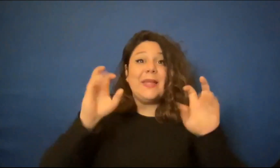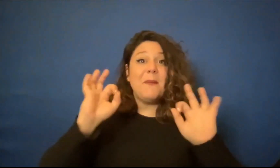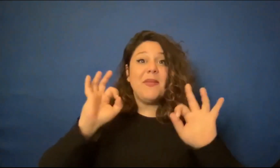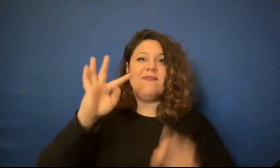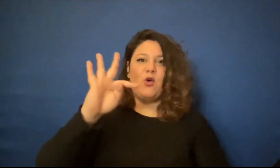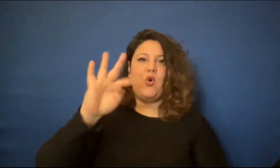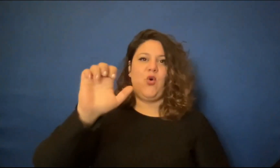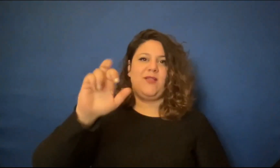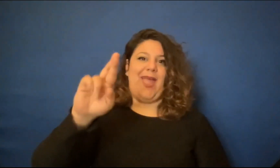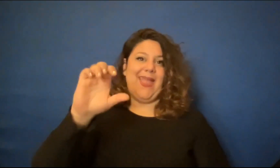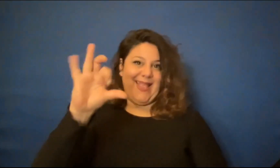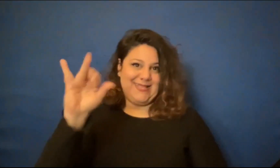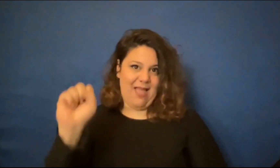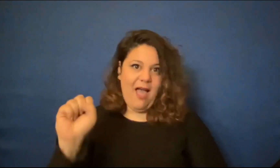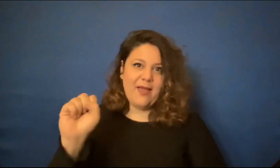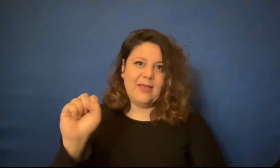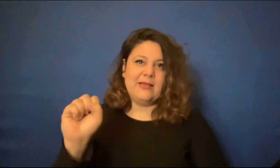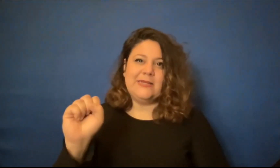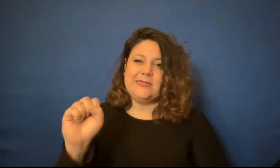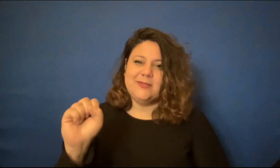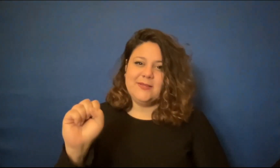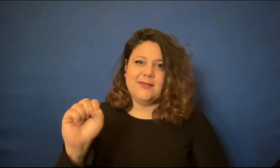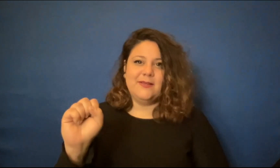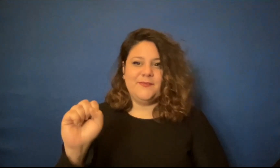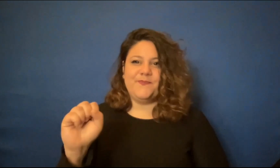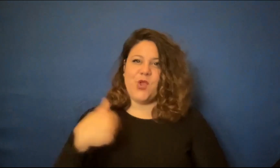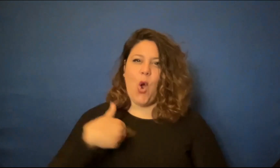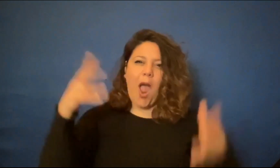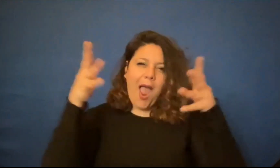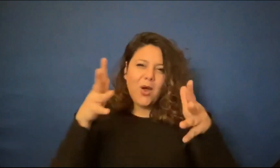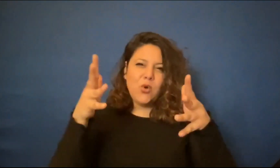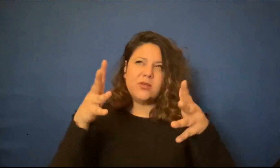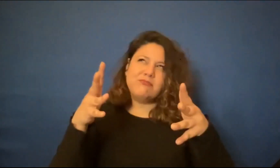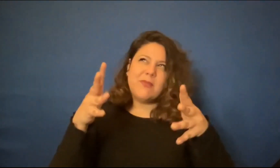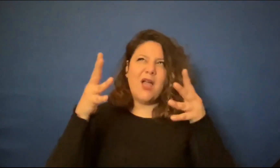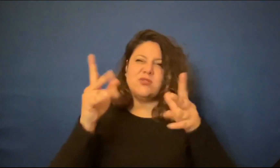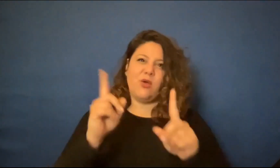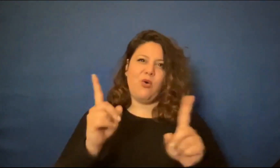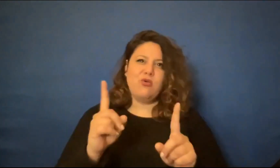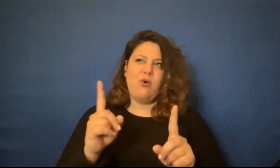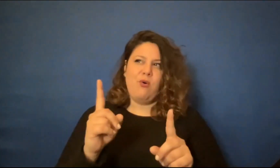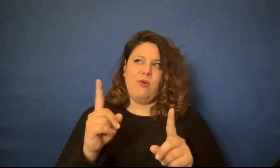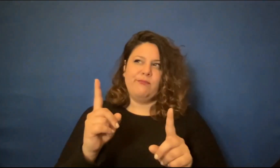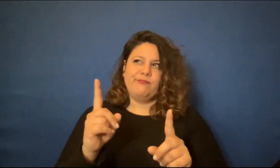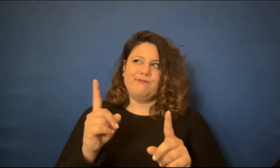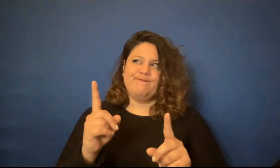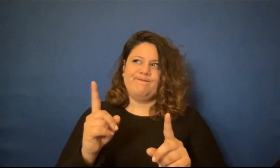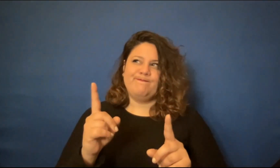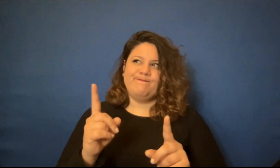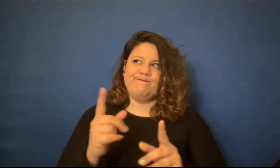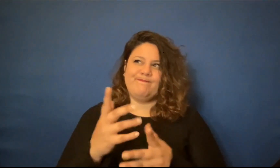que no es recomendación, simplemente creo que sale de los padres, ¿no? Pues no caer,